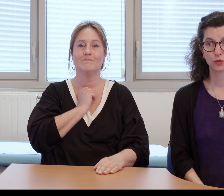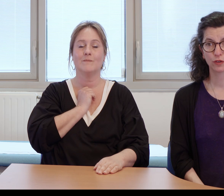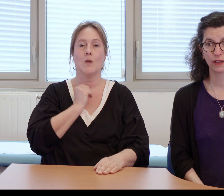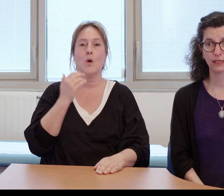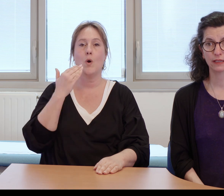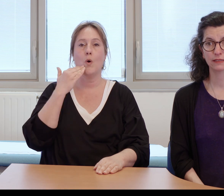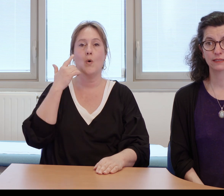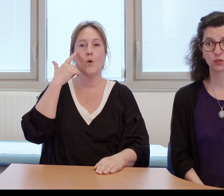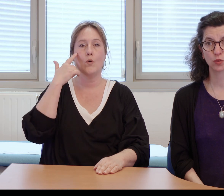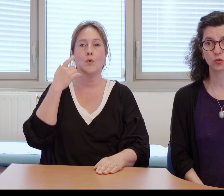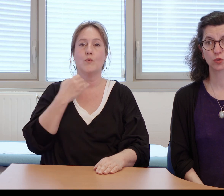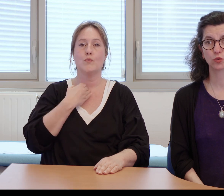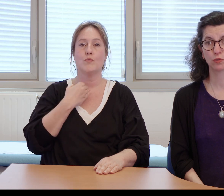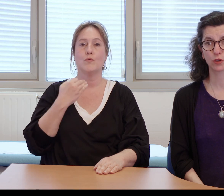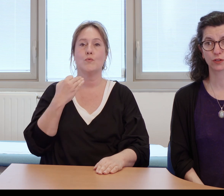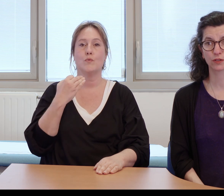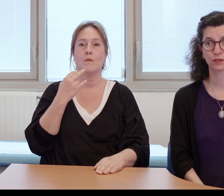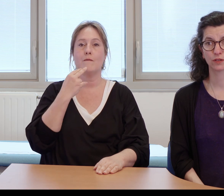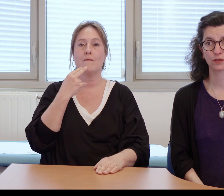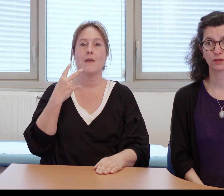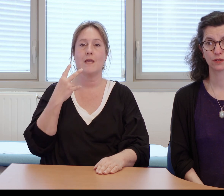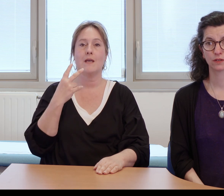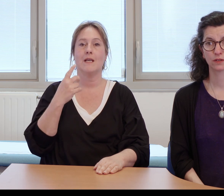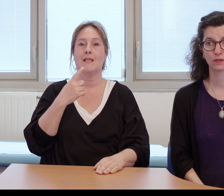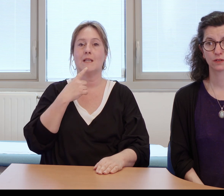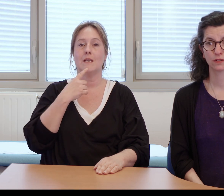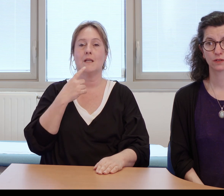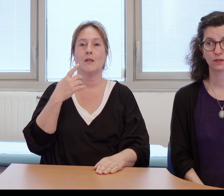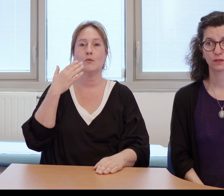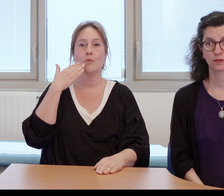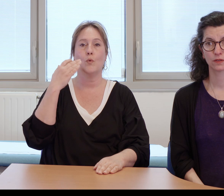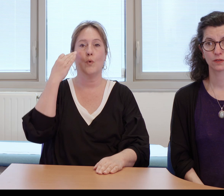On le surveille dès ton retour du bloc.